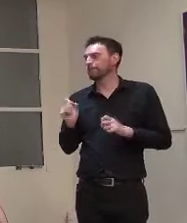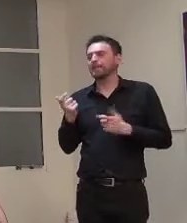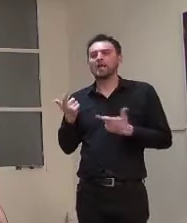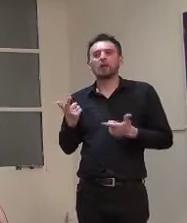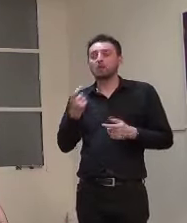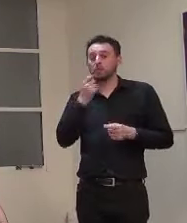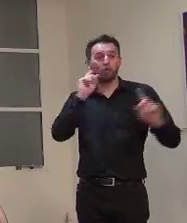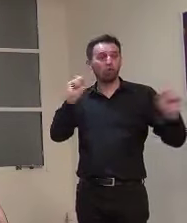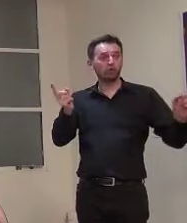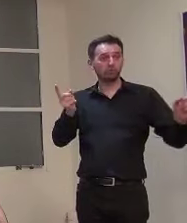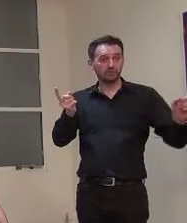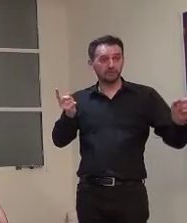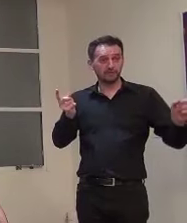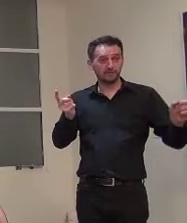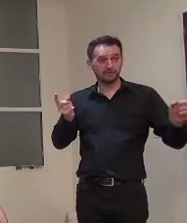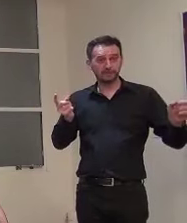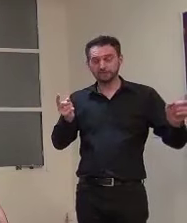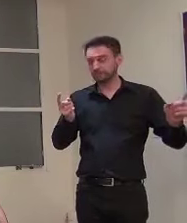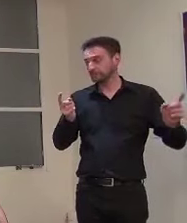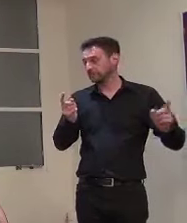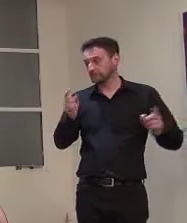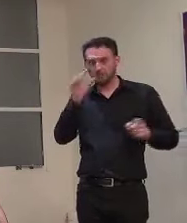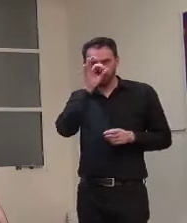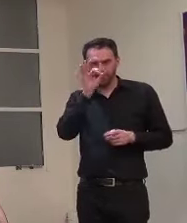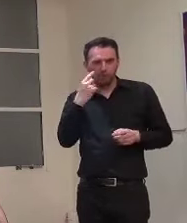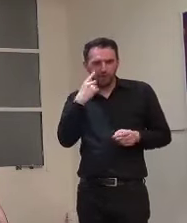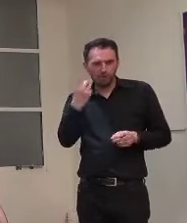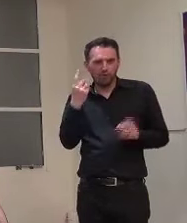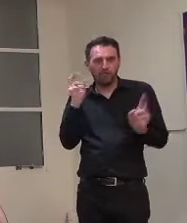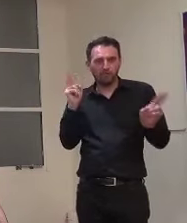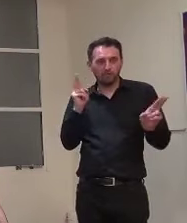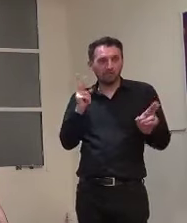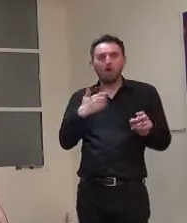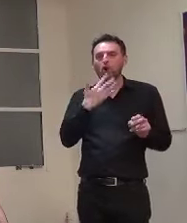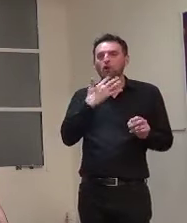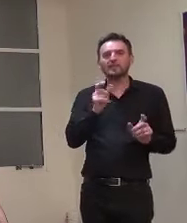que el profesorado